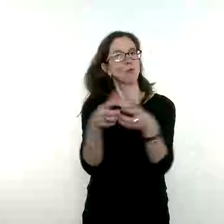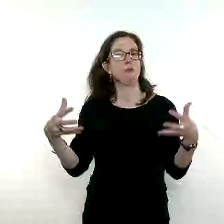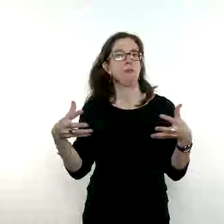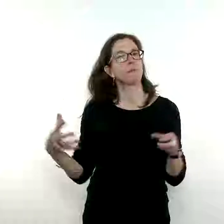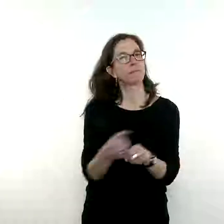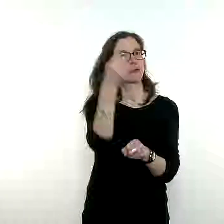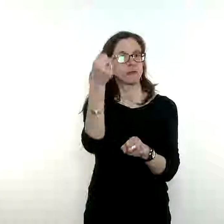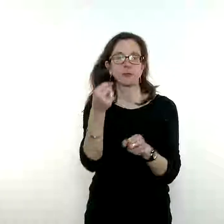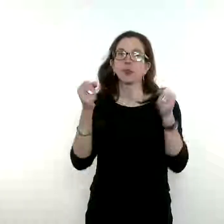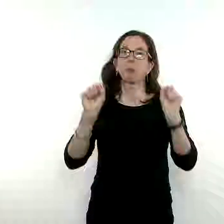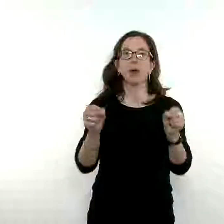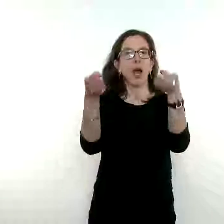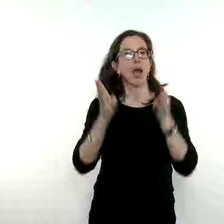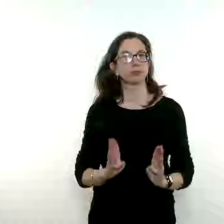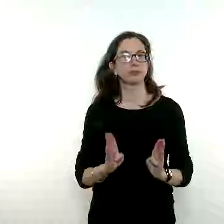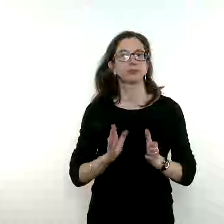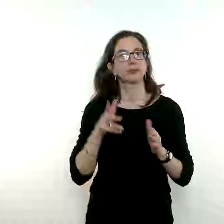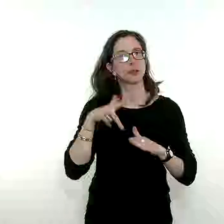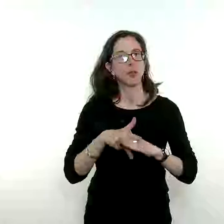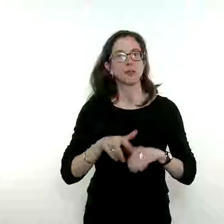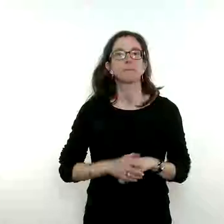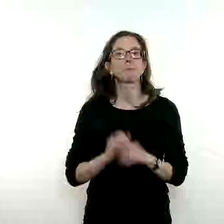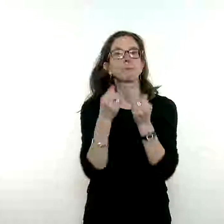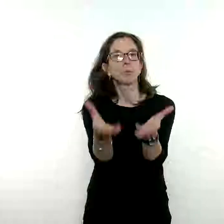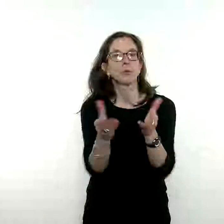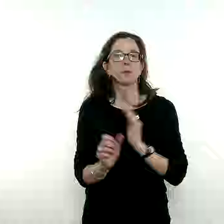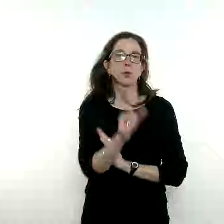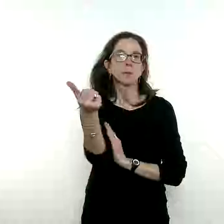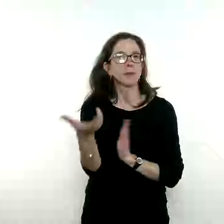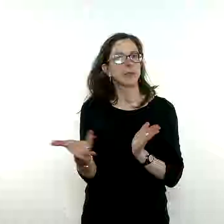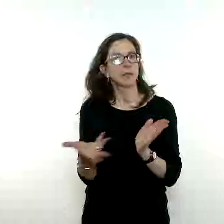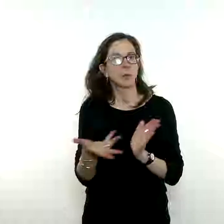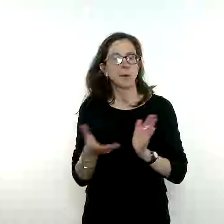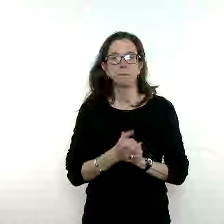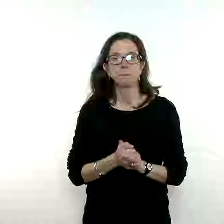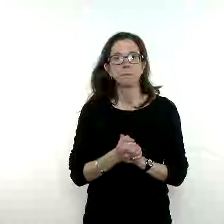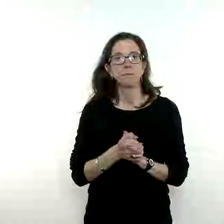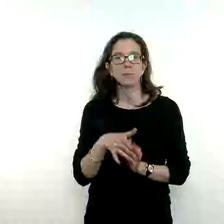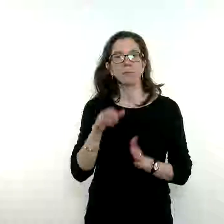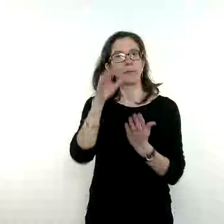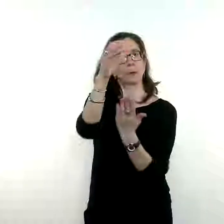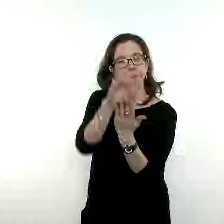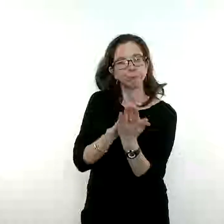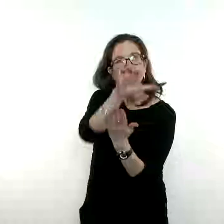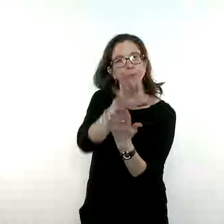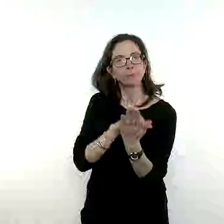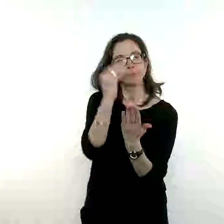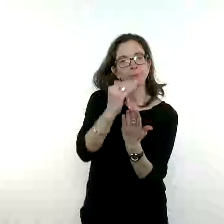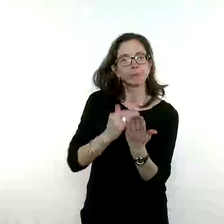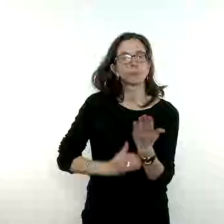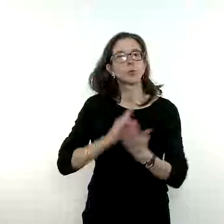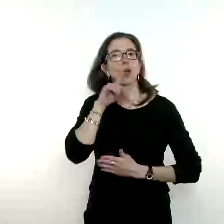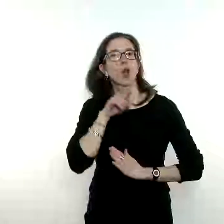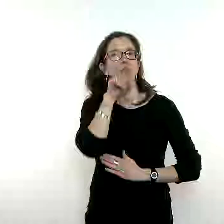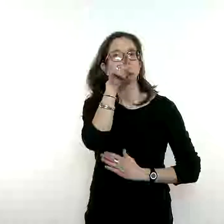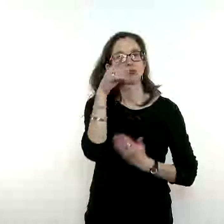Je vous propose, dans un premier temps, une modification de l'ordre du